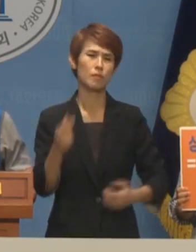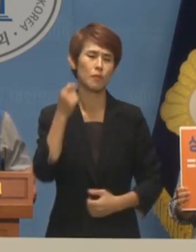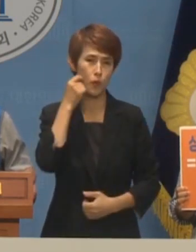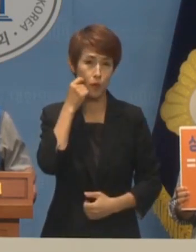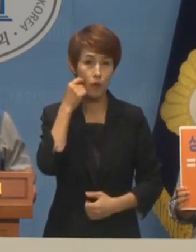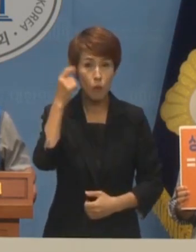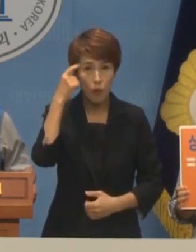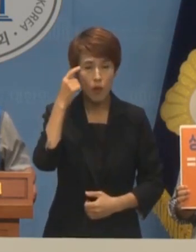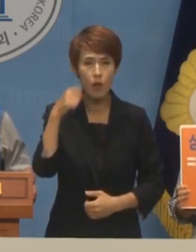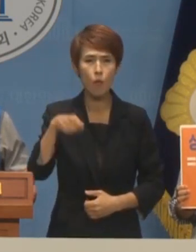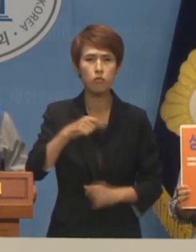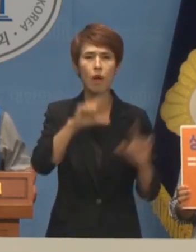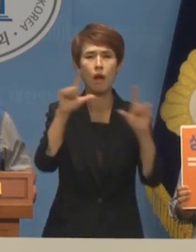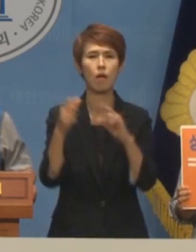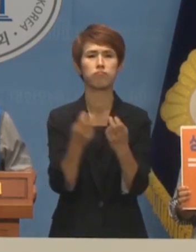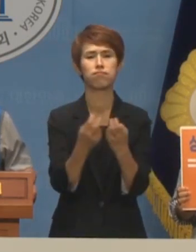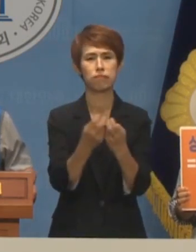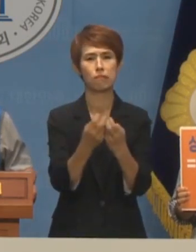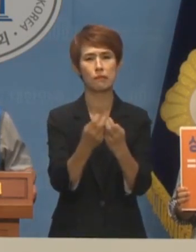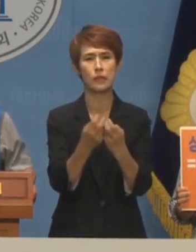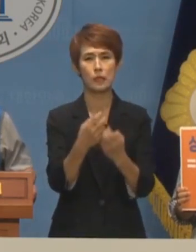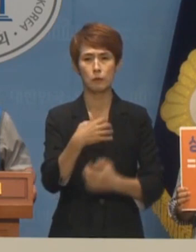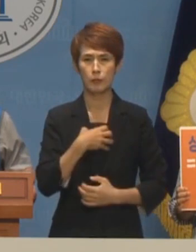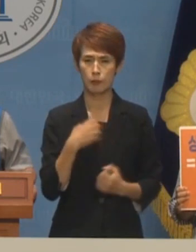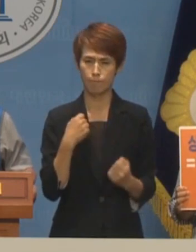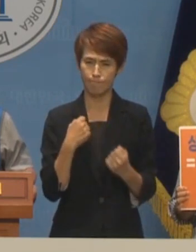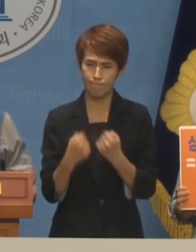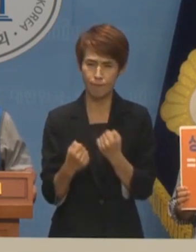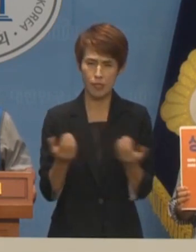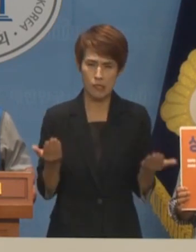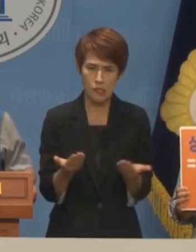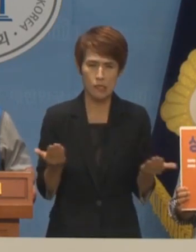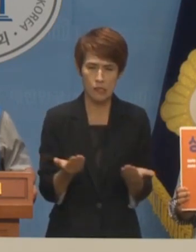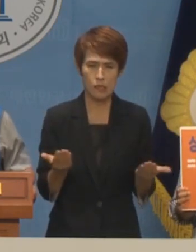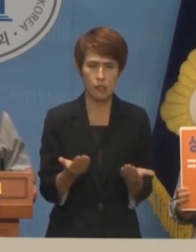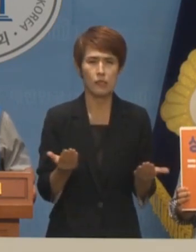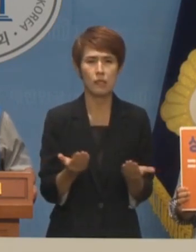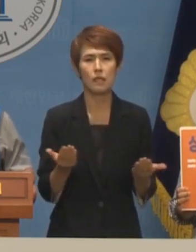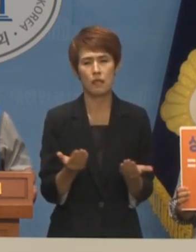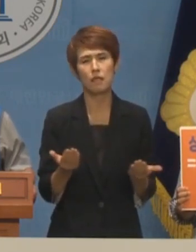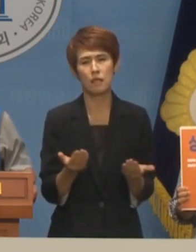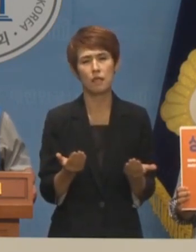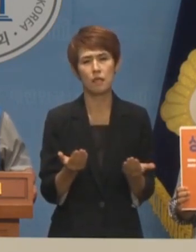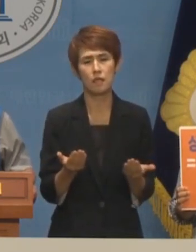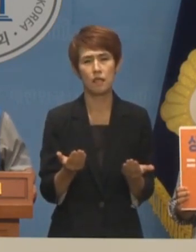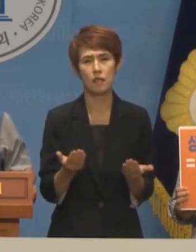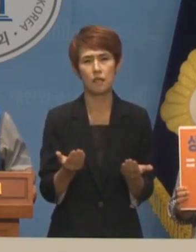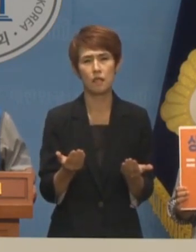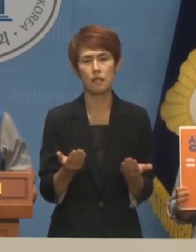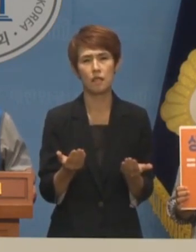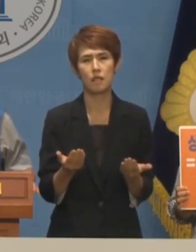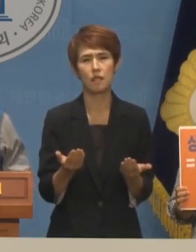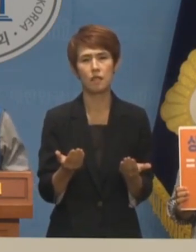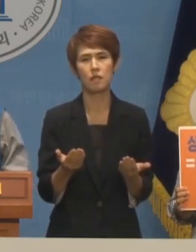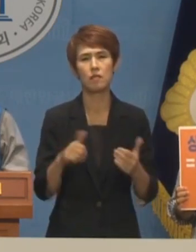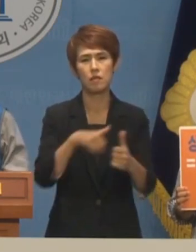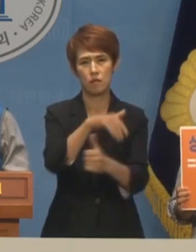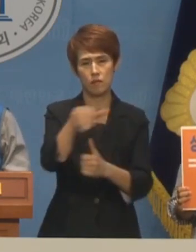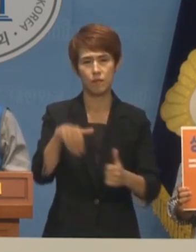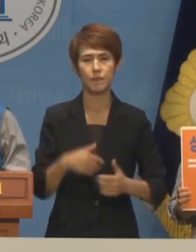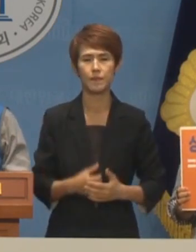살기 위해서 위험을 감수하면서 오히려 일을 더 많이 해야 되는 자발적 착취에 노출되어